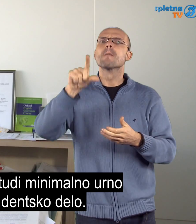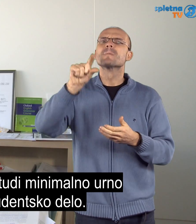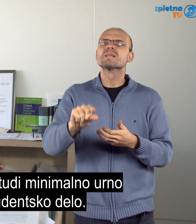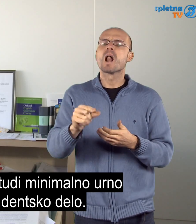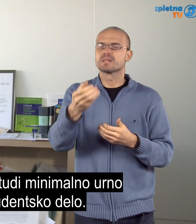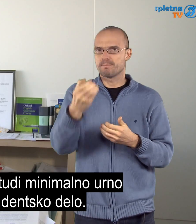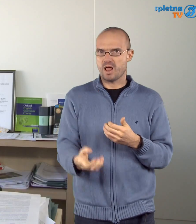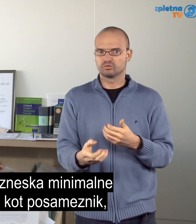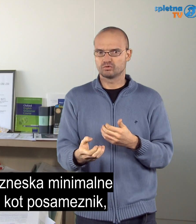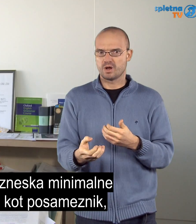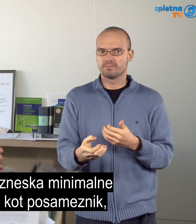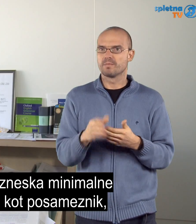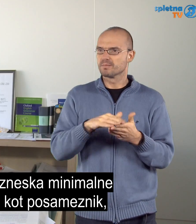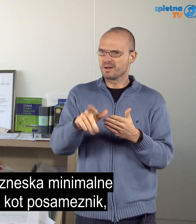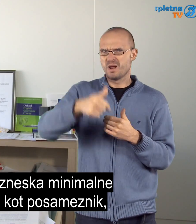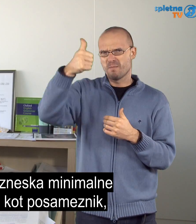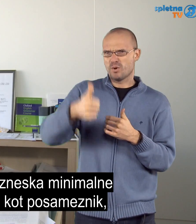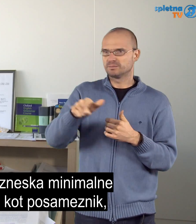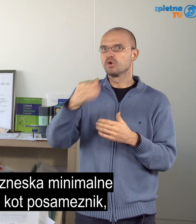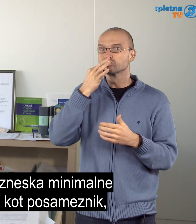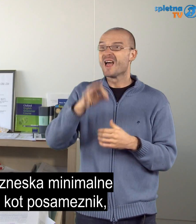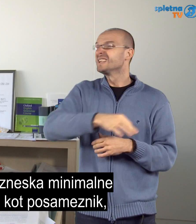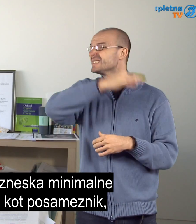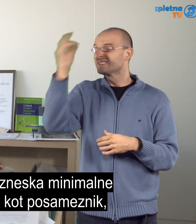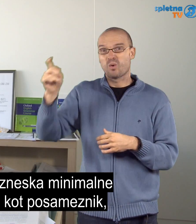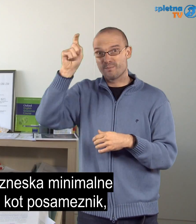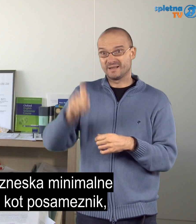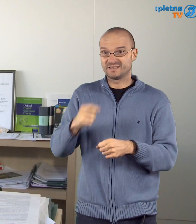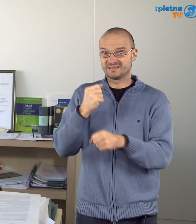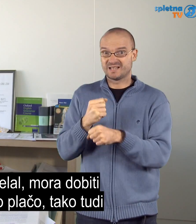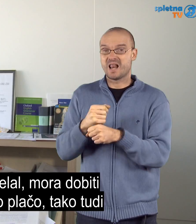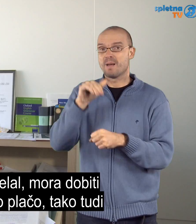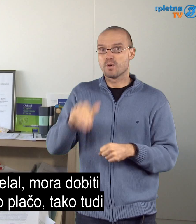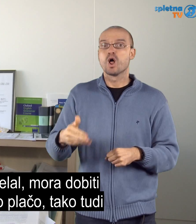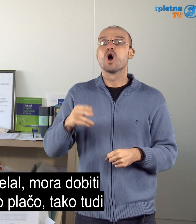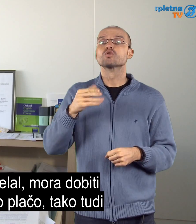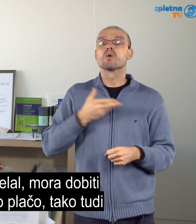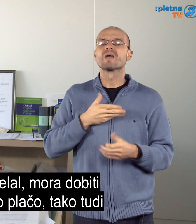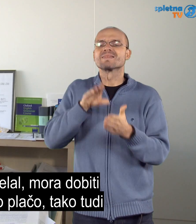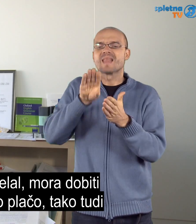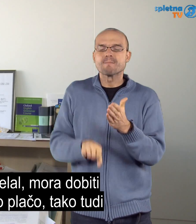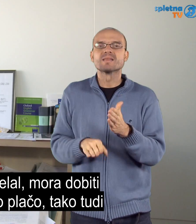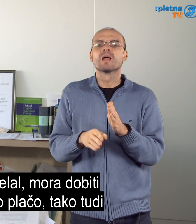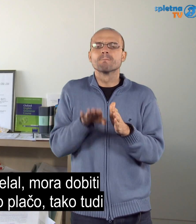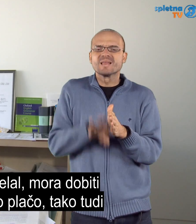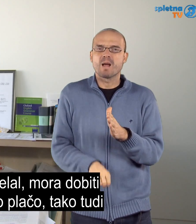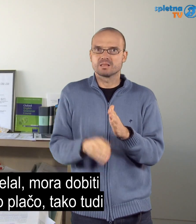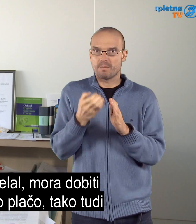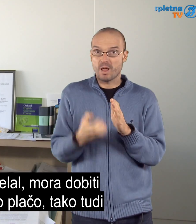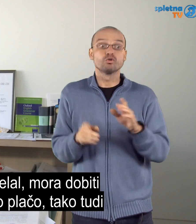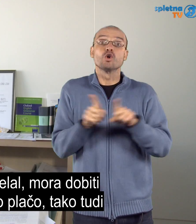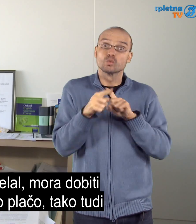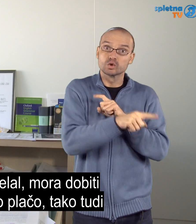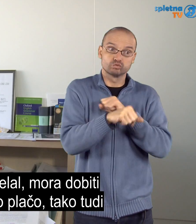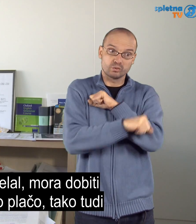plače. Se pravi, tako kot posameznik, če bi cel mesec delal, mora dobiti najmanj minimalno plačo, tako tudi študent, ki bi